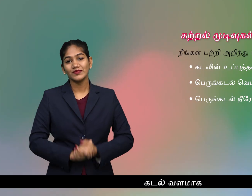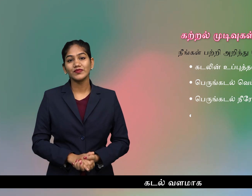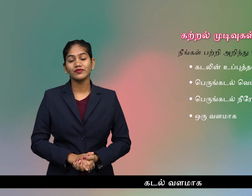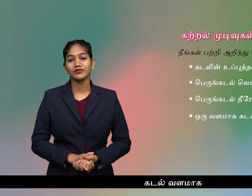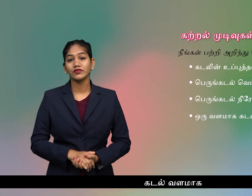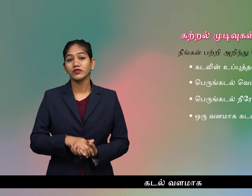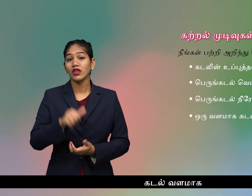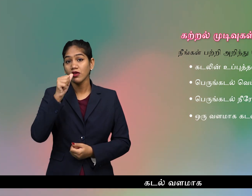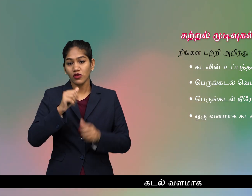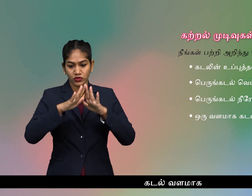கடல் வளமாக.